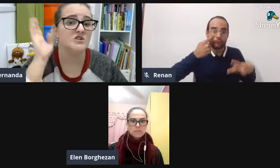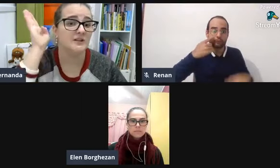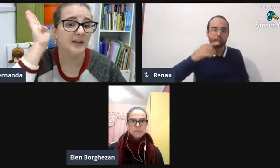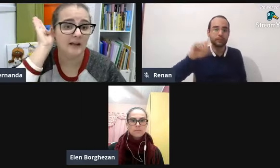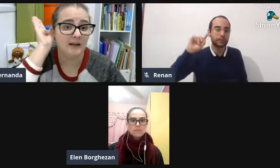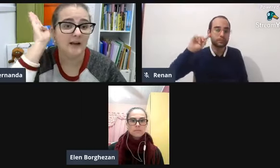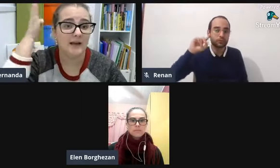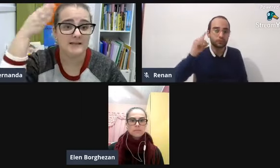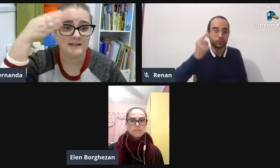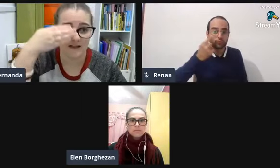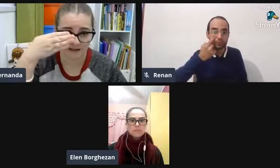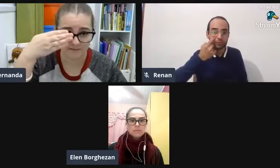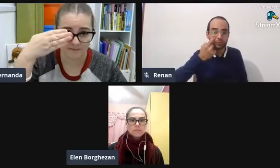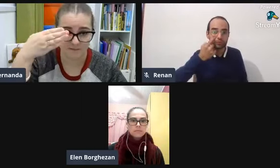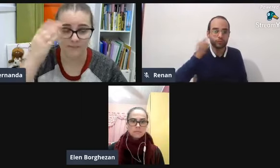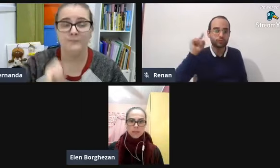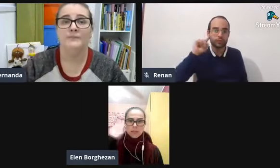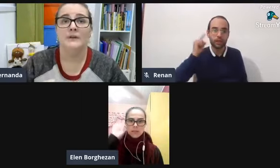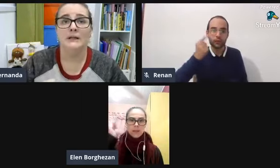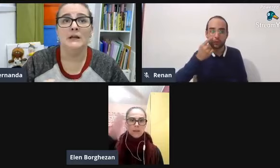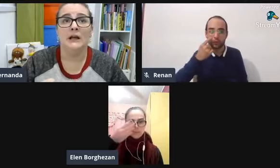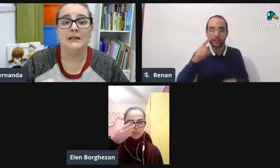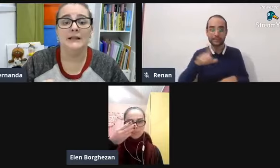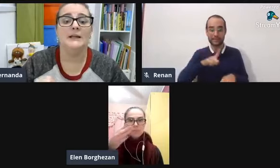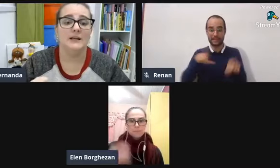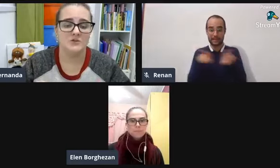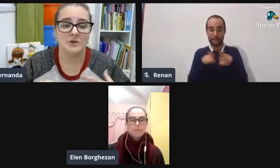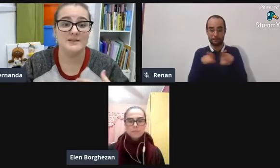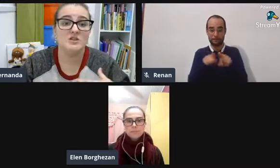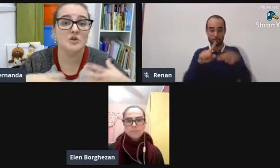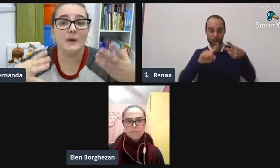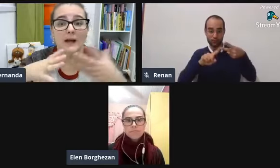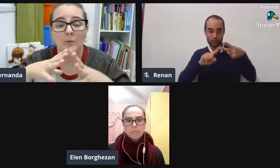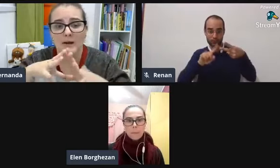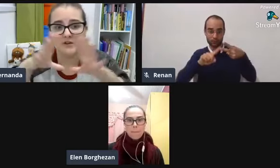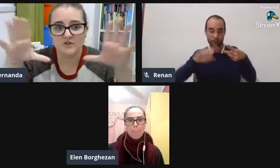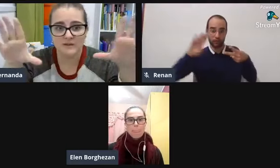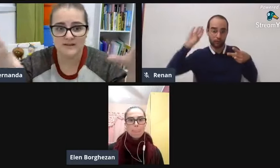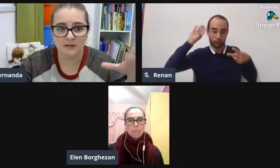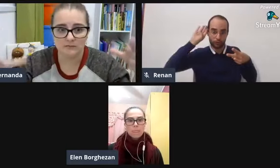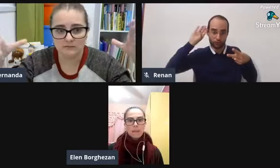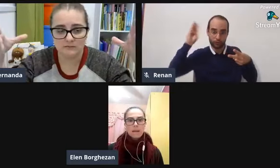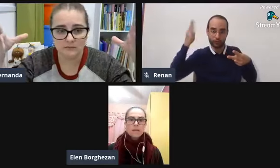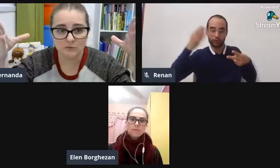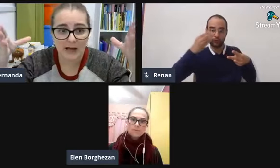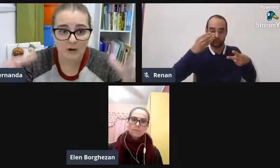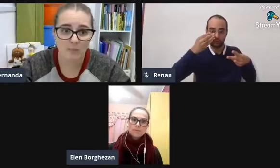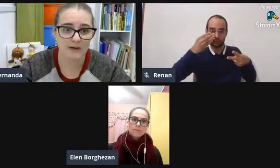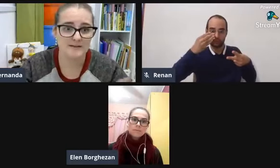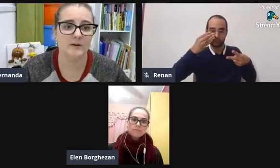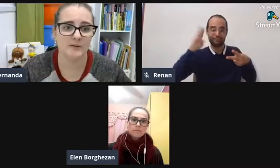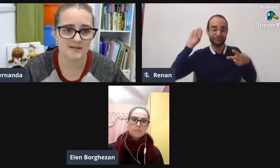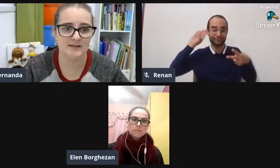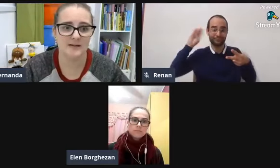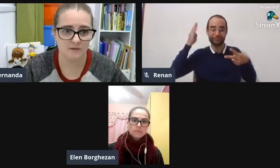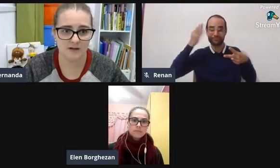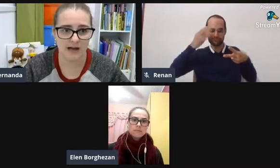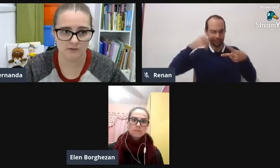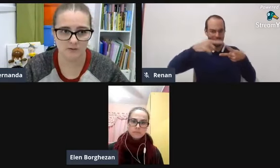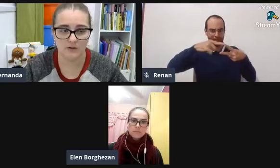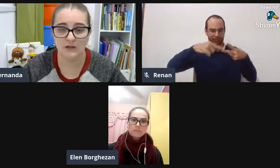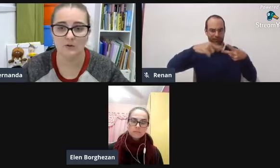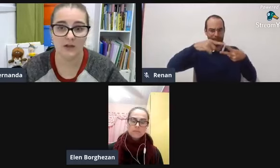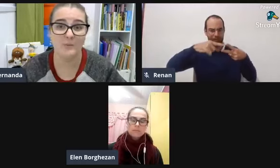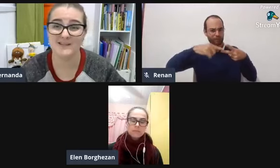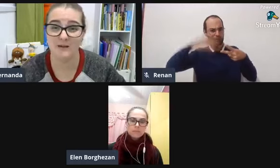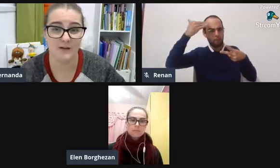E a gente tem esse aqui. Esse aqui. Isso. Existe uma divisão na compreensão desse